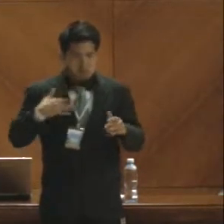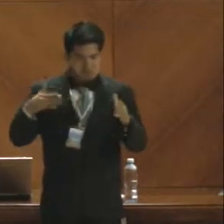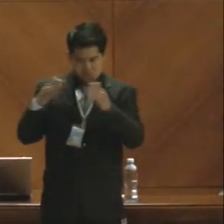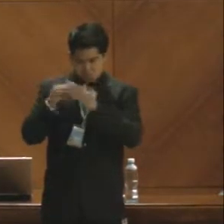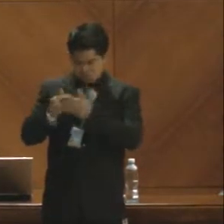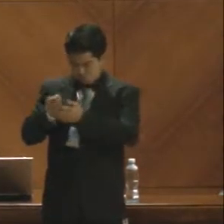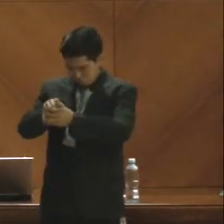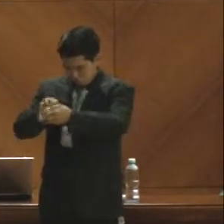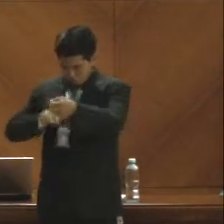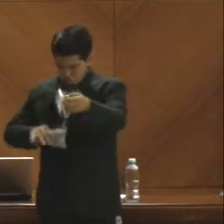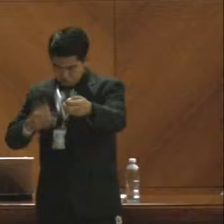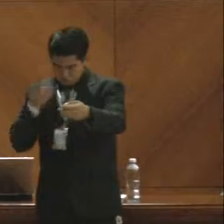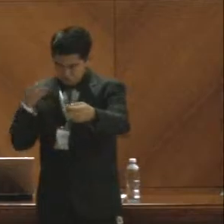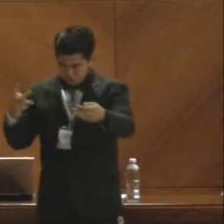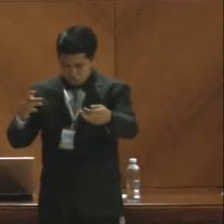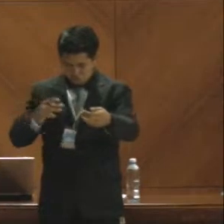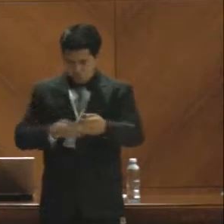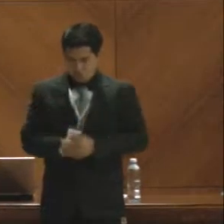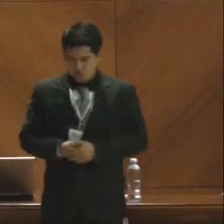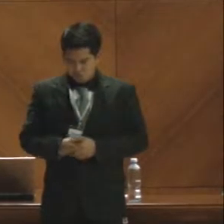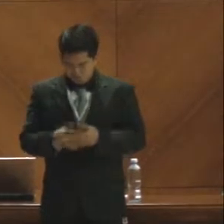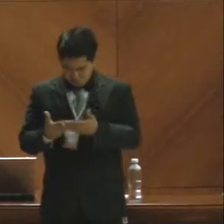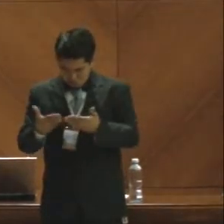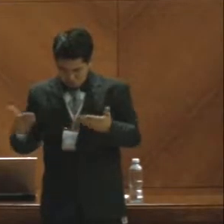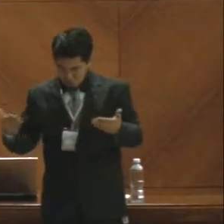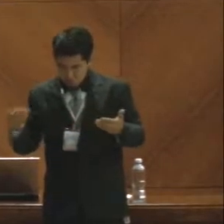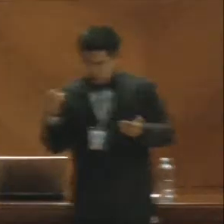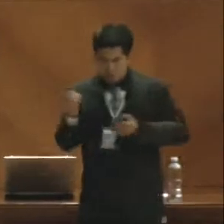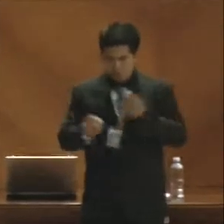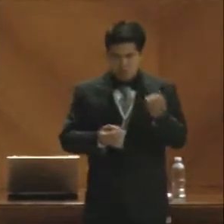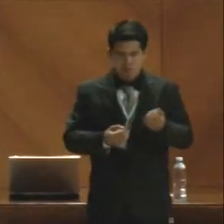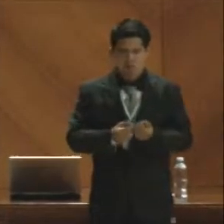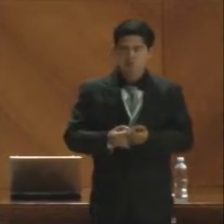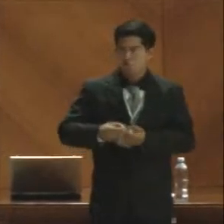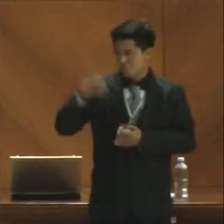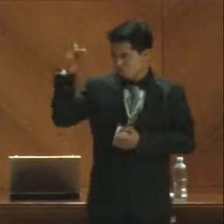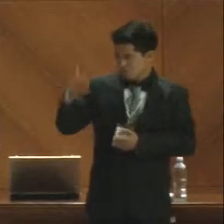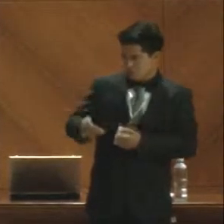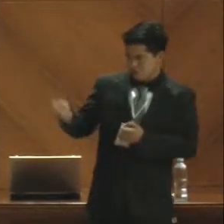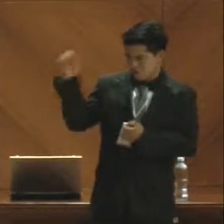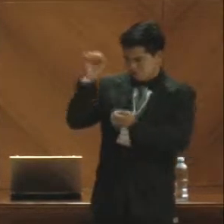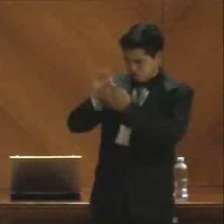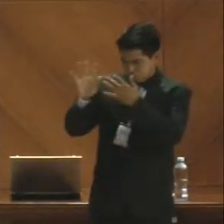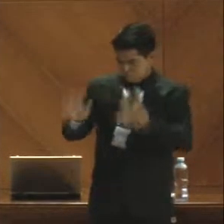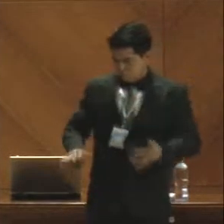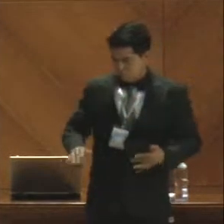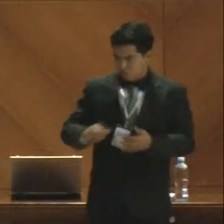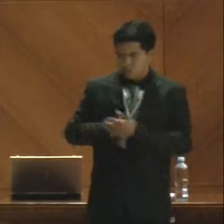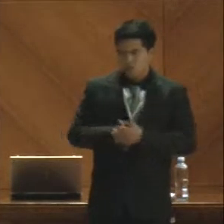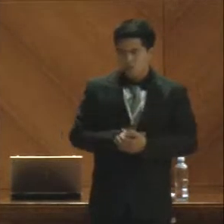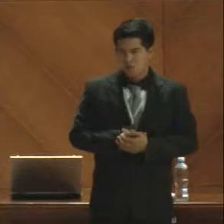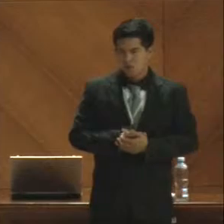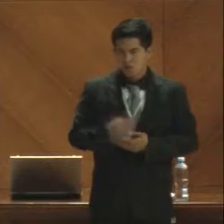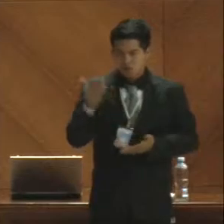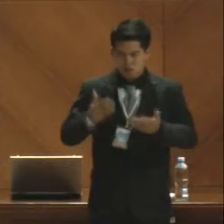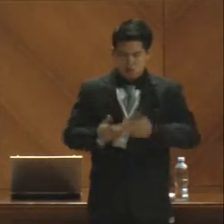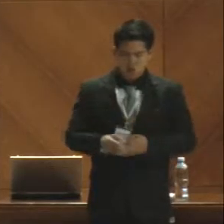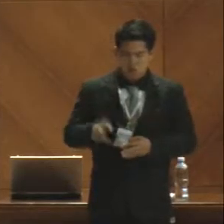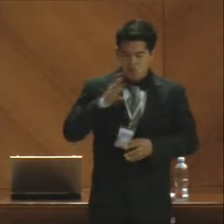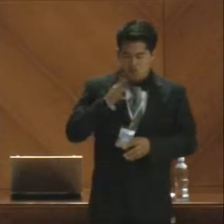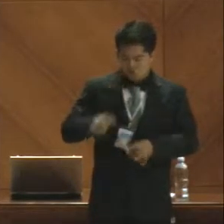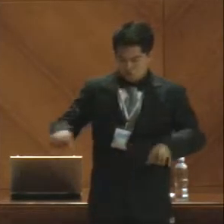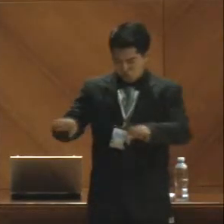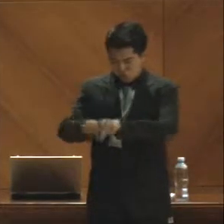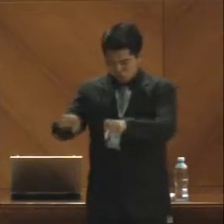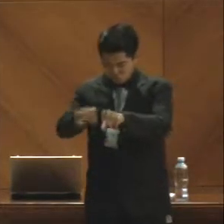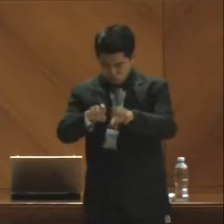yo tengo los planos de la casa, es mucho más fácil saber si es que voy a botar una pared que no me voy a comer una tubería de agua, no va a